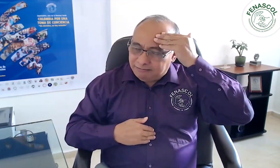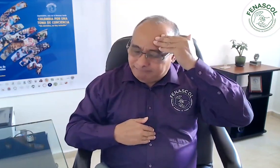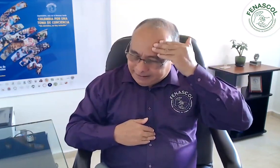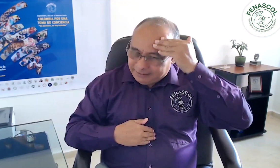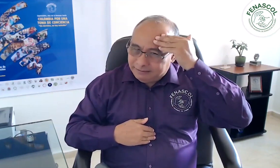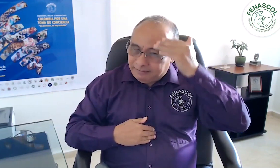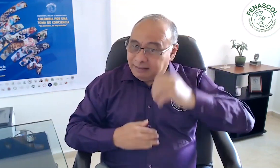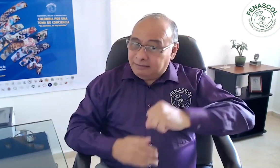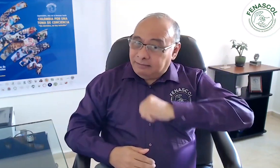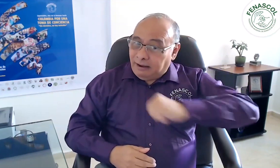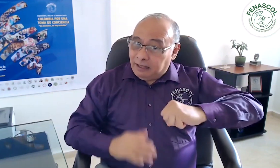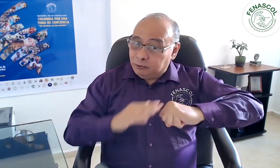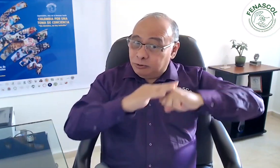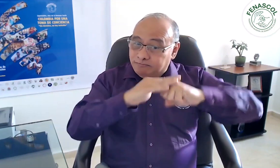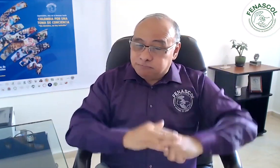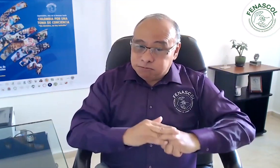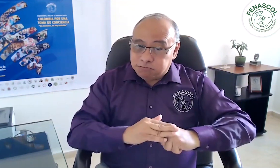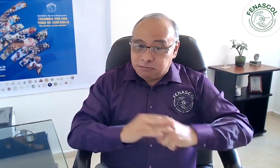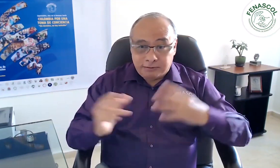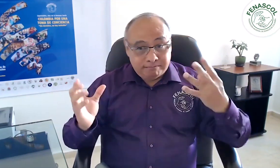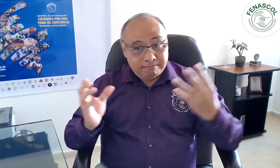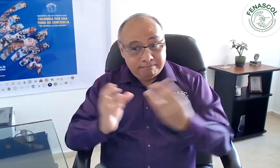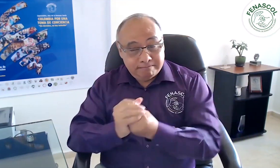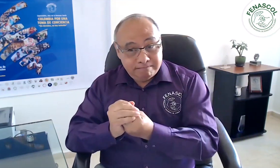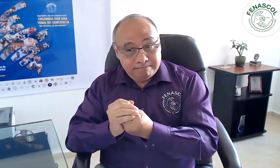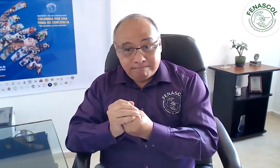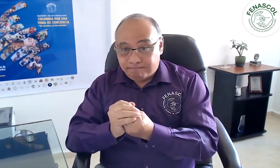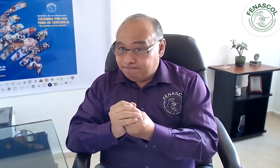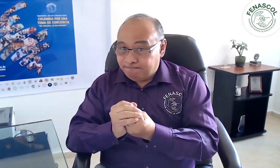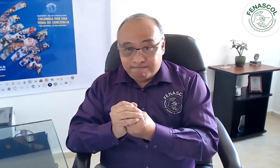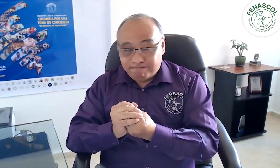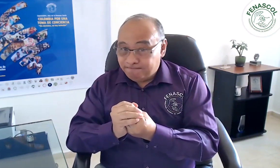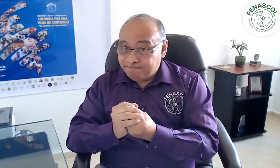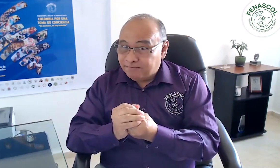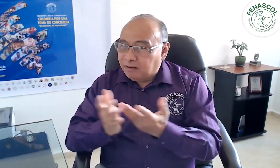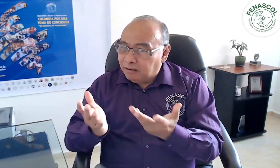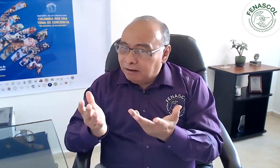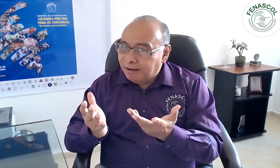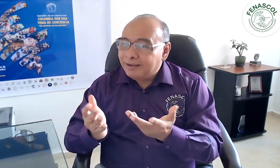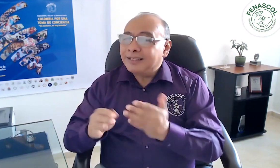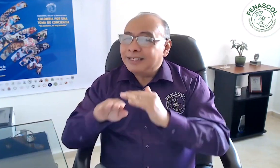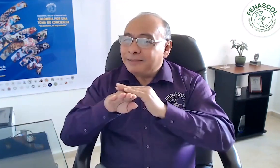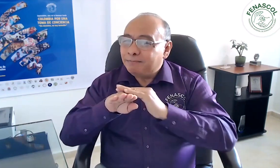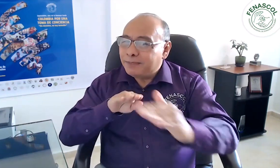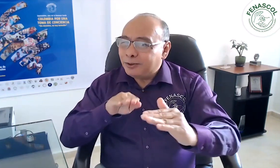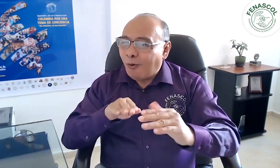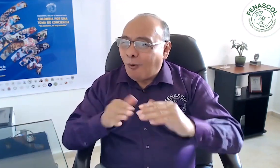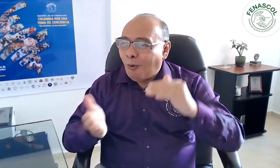del sordo para llevar a Colombia por una toma de conciencia. Sin derechos no hay inclusión.